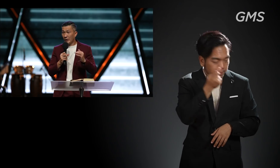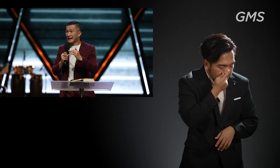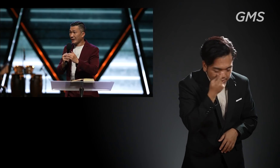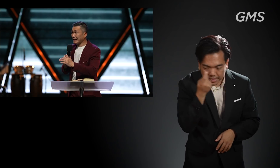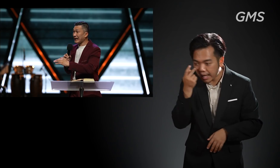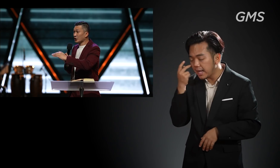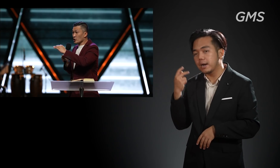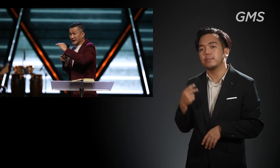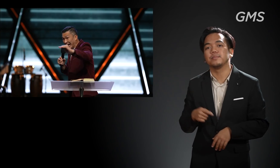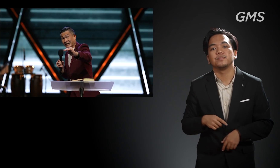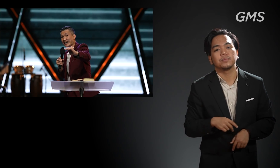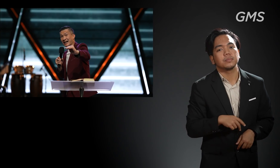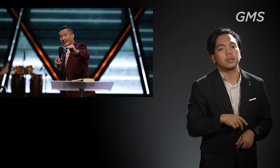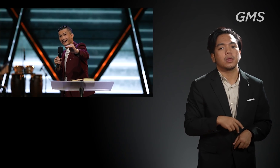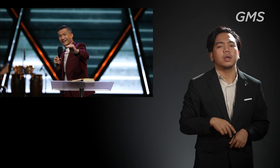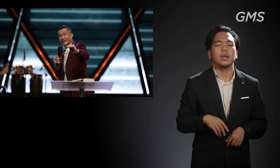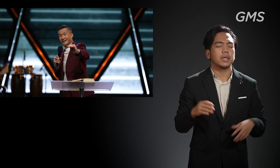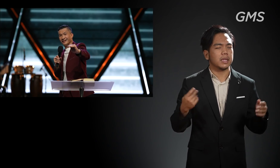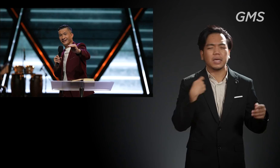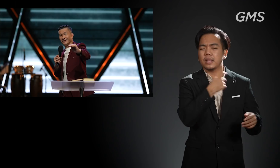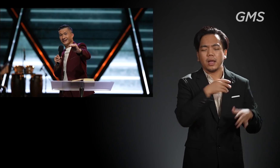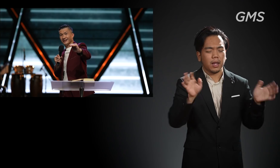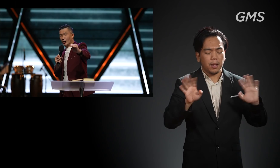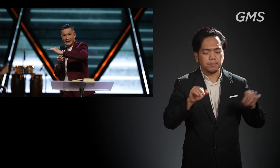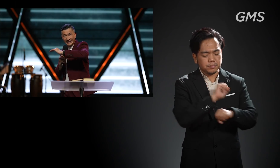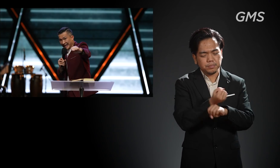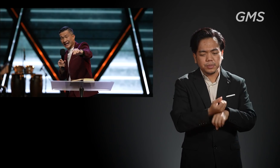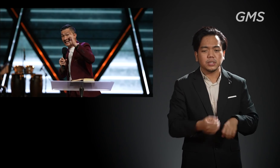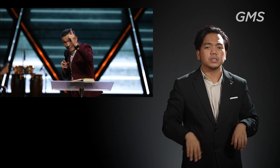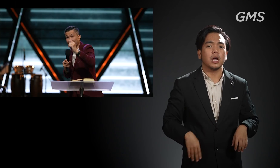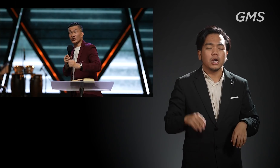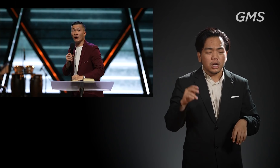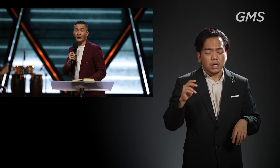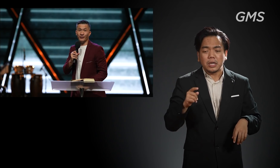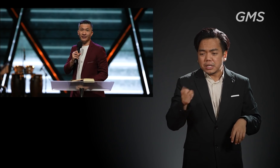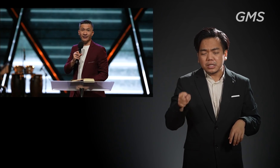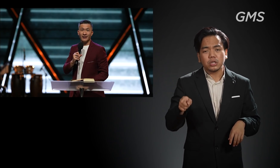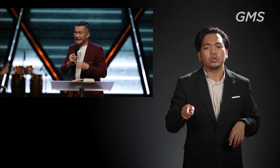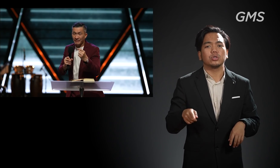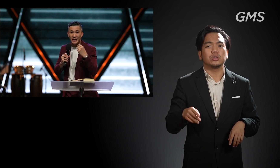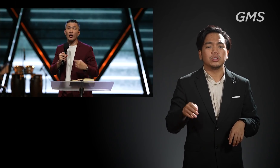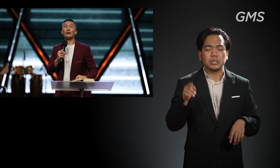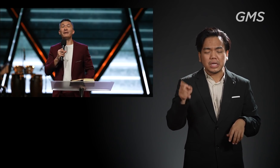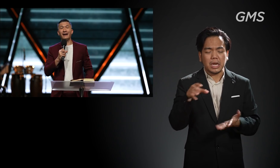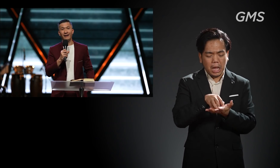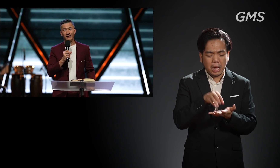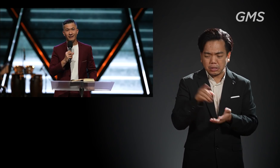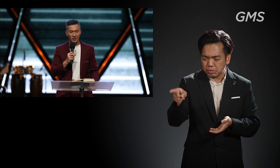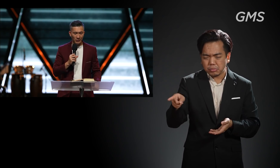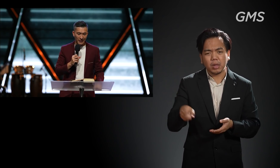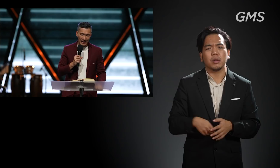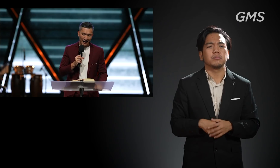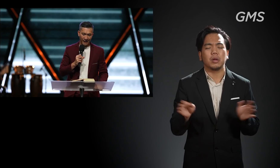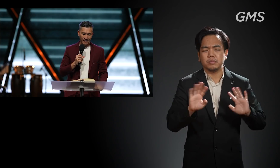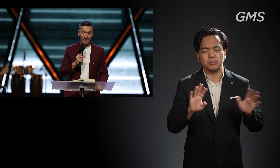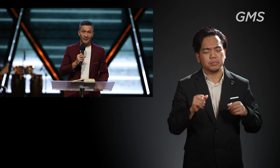Nggak mungkin kalau kita akan terus stay di sana. Kalau kita stay di sana, something is wrong with you. Something is wrong with me.